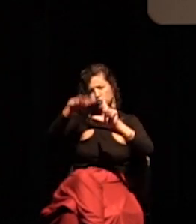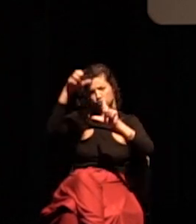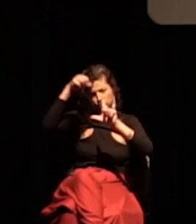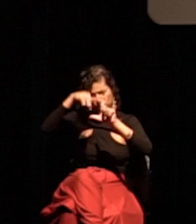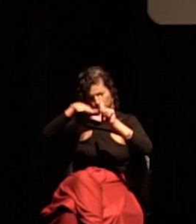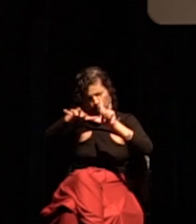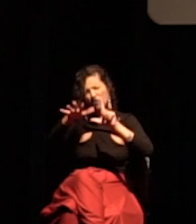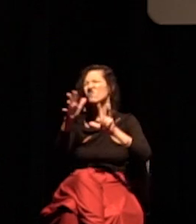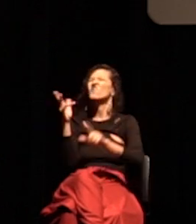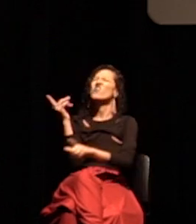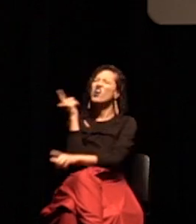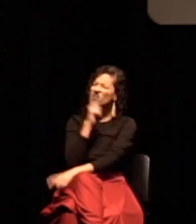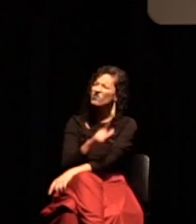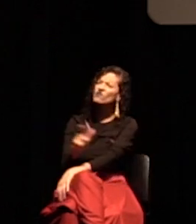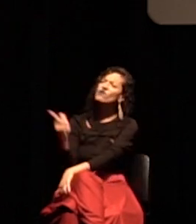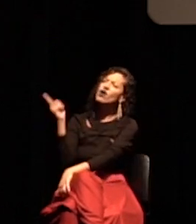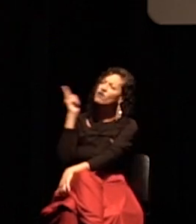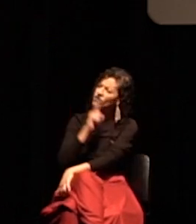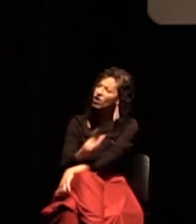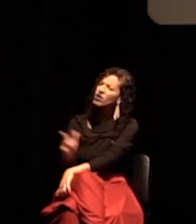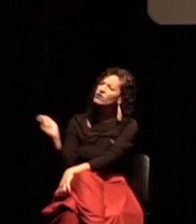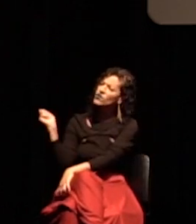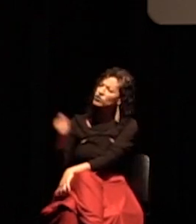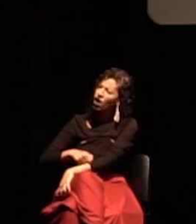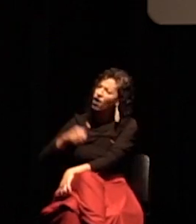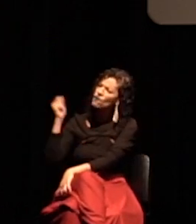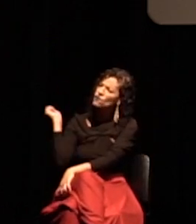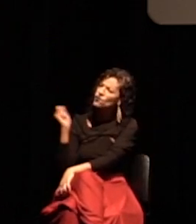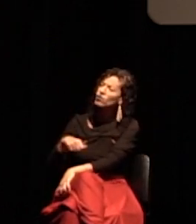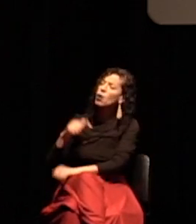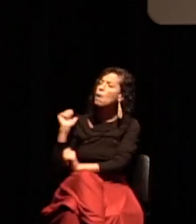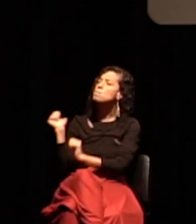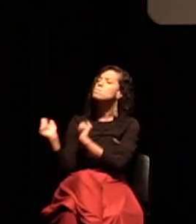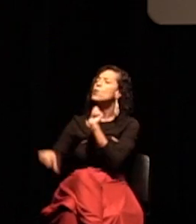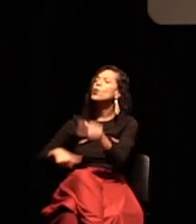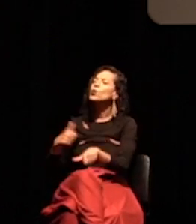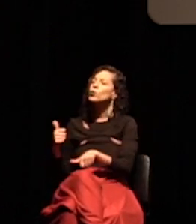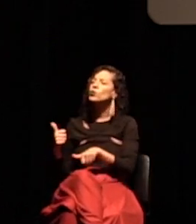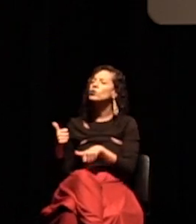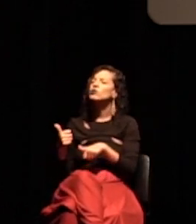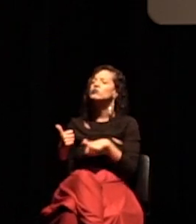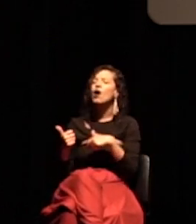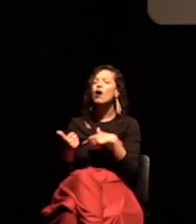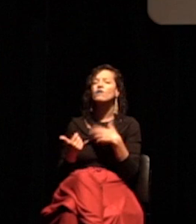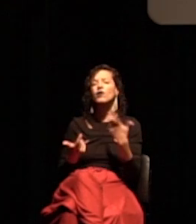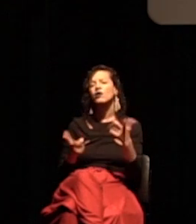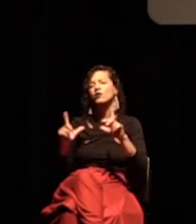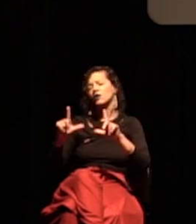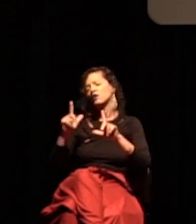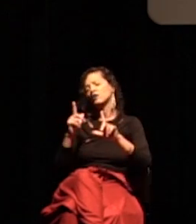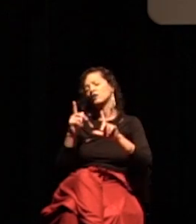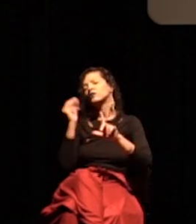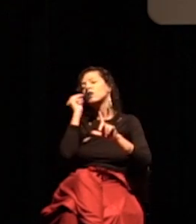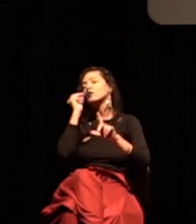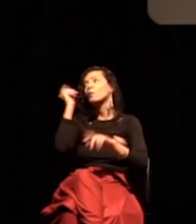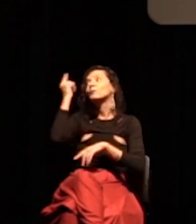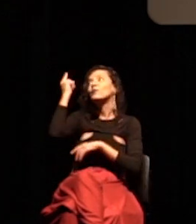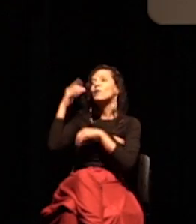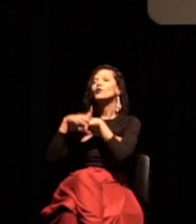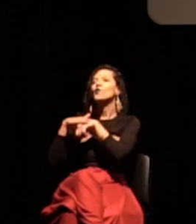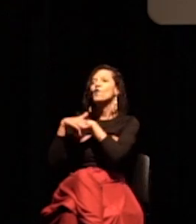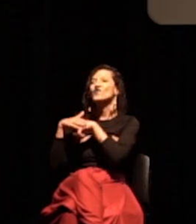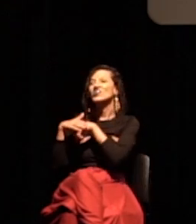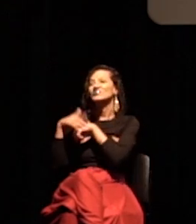material, vamos fazer e tal. Mudava a relação de uma para outra que tinha sido desenhada num rabisco inicial na nossa primeira